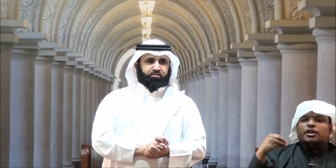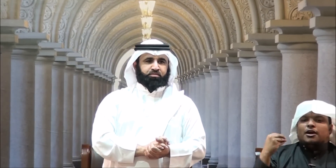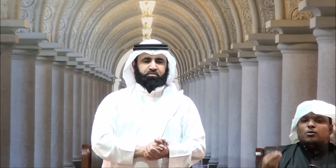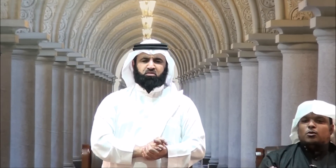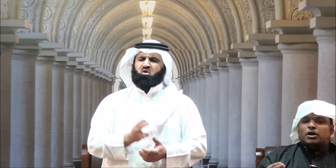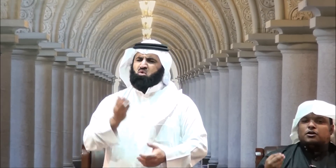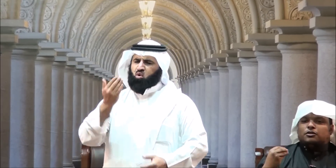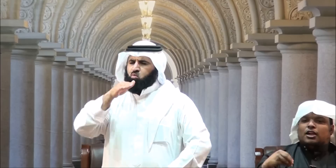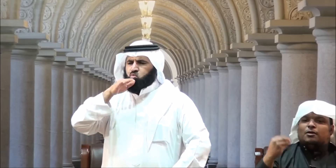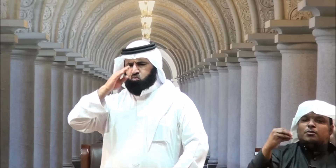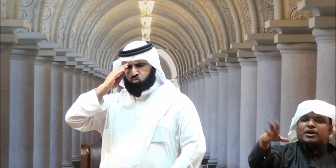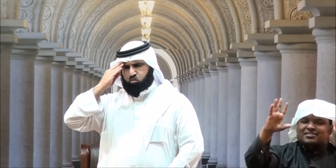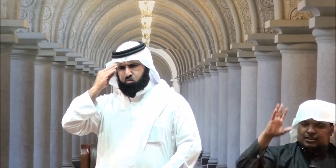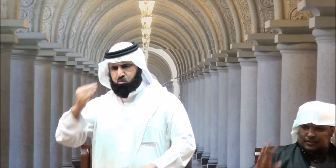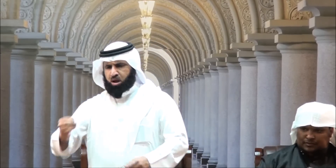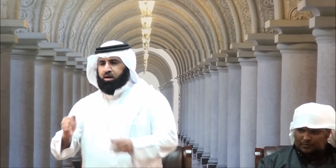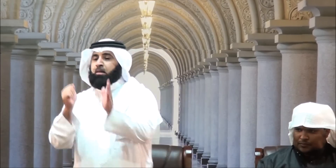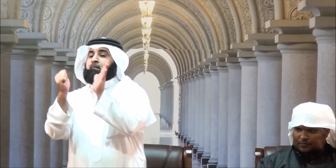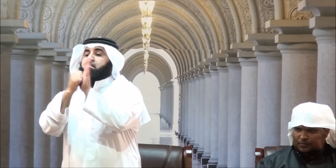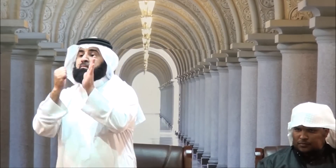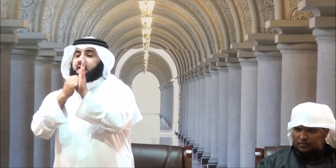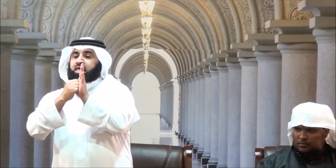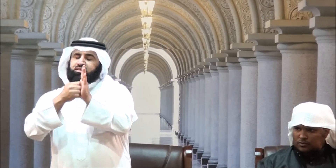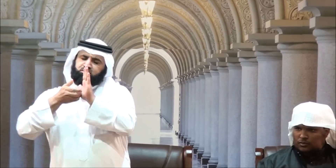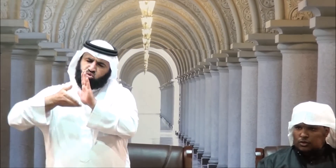يوم من الايام ابو بكر طلع من بيته